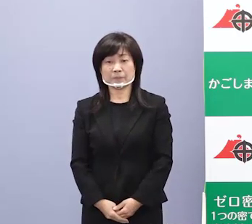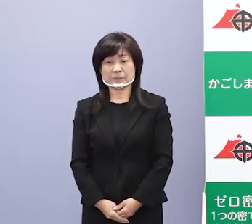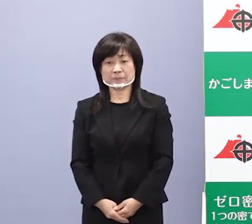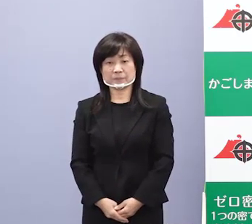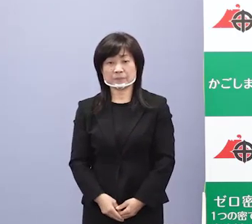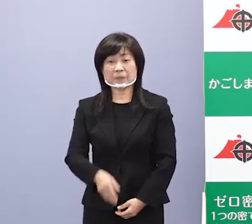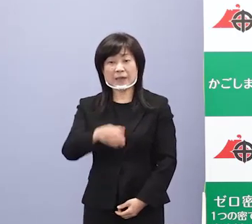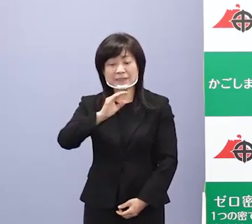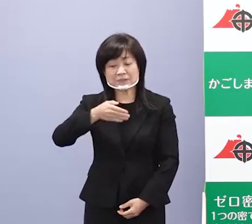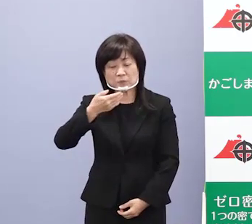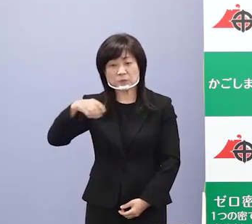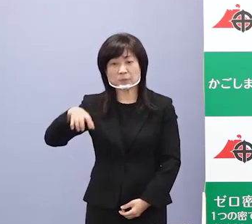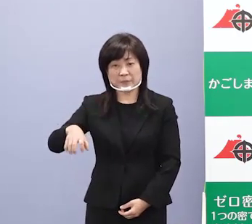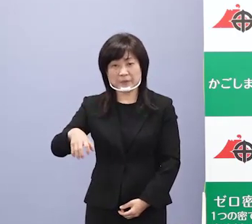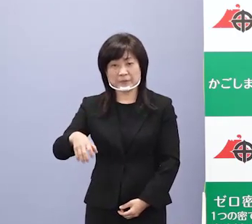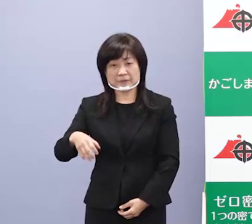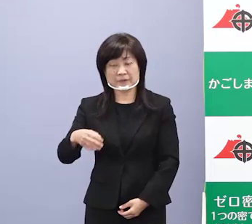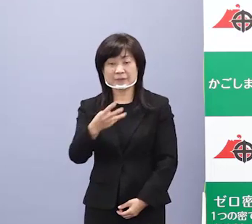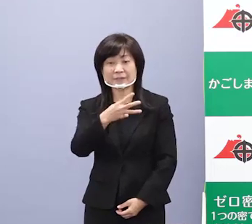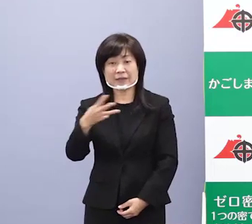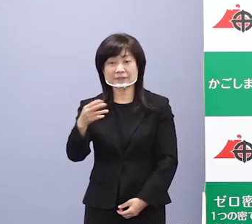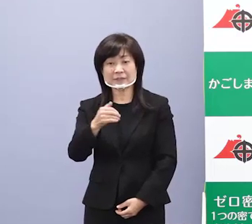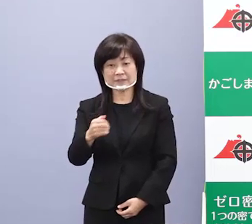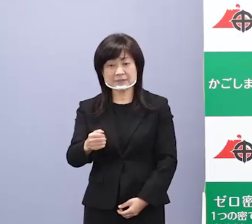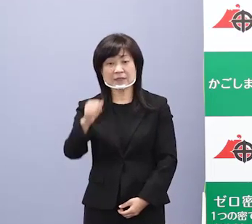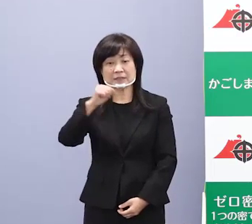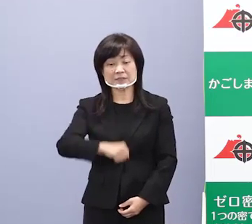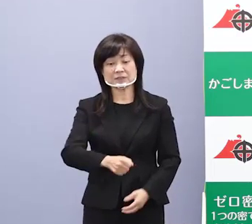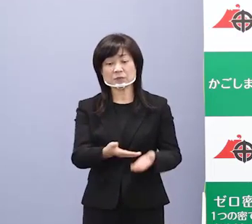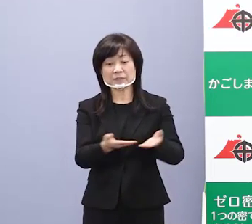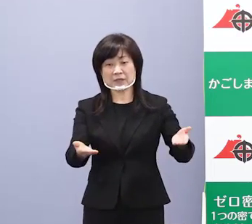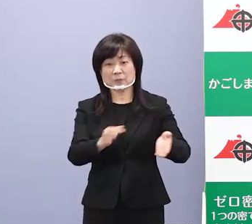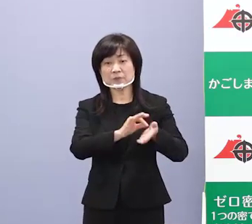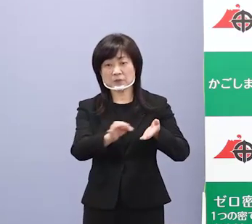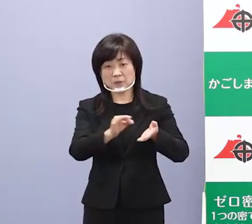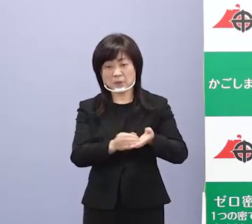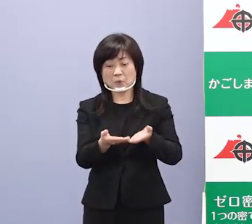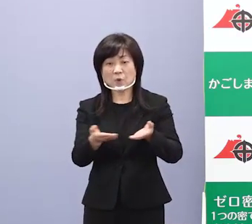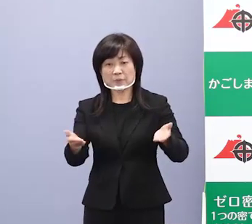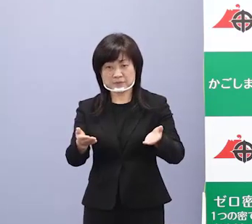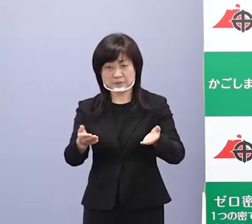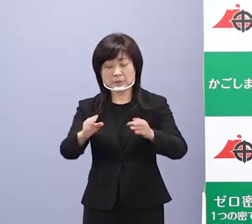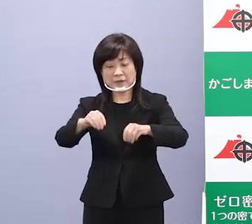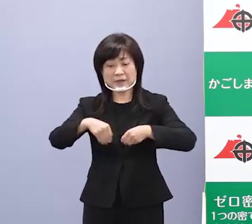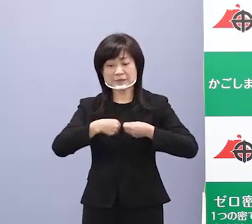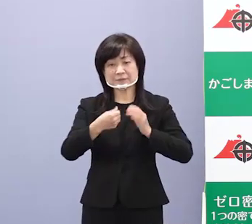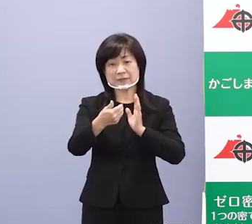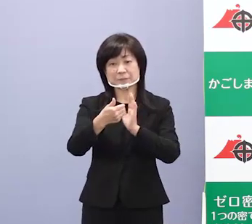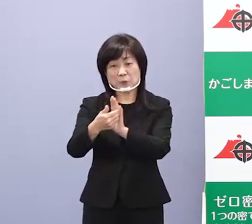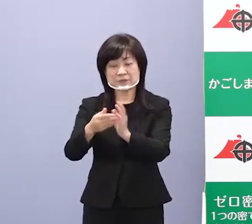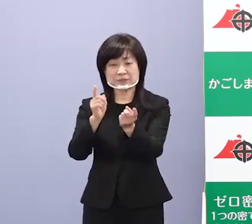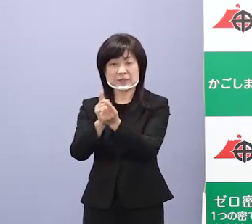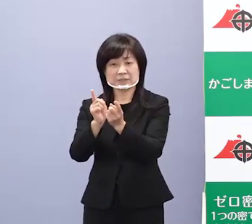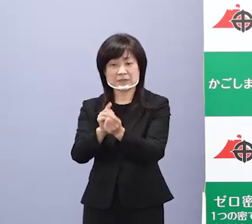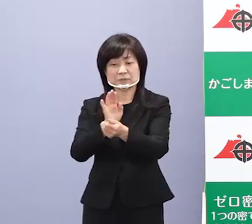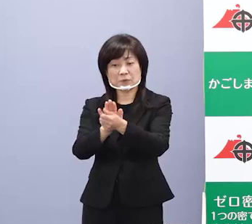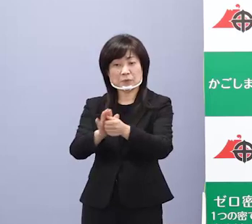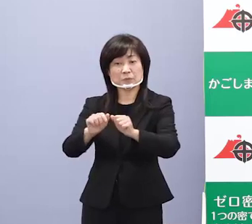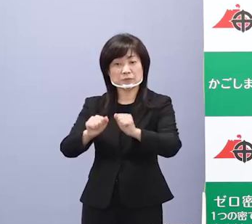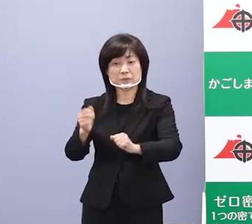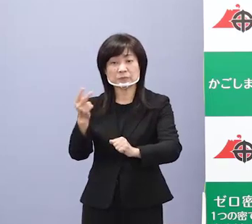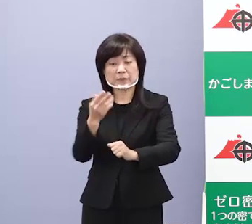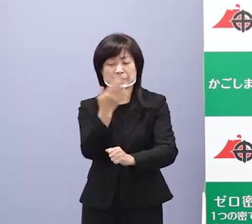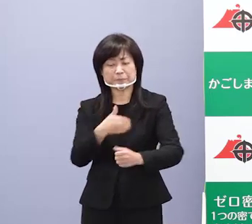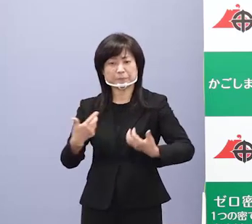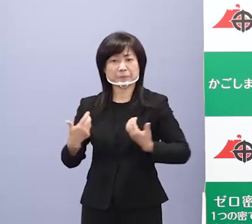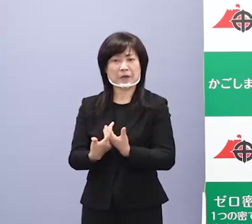飲食の場面では、第三者認証店の利用や、お店の感染対策に協力していただき、体